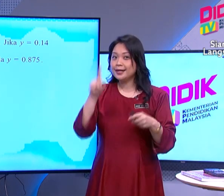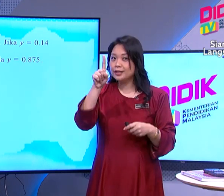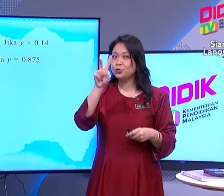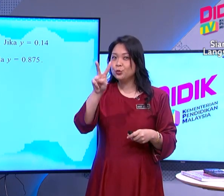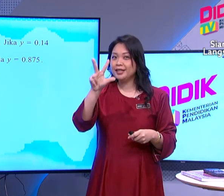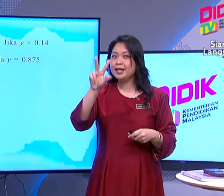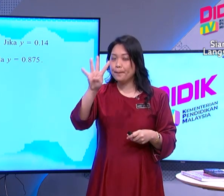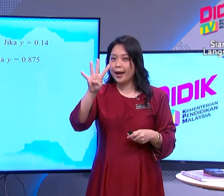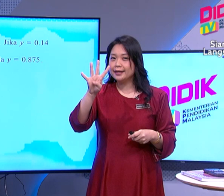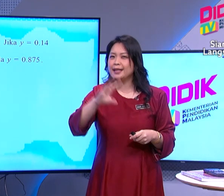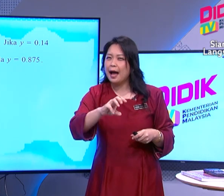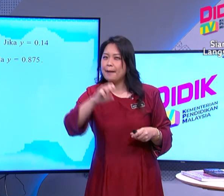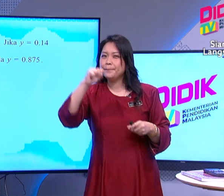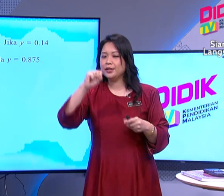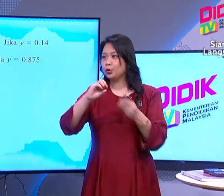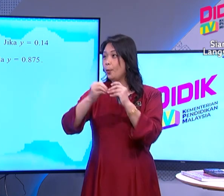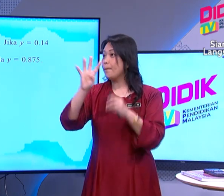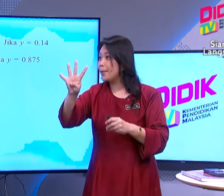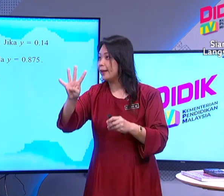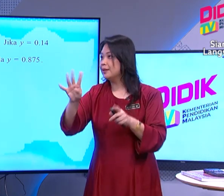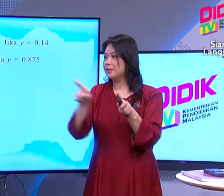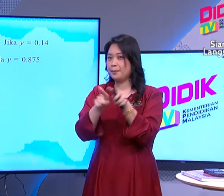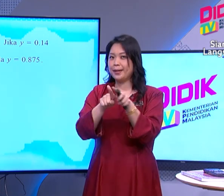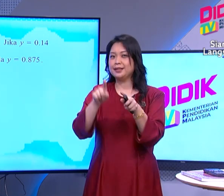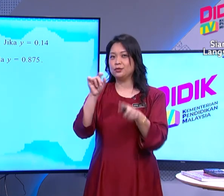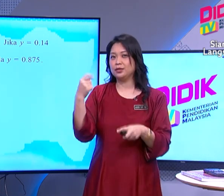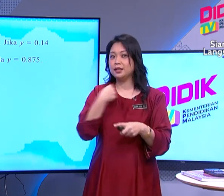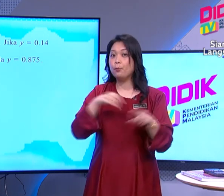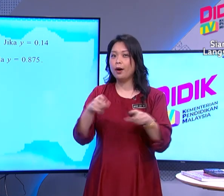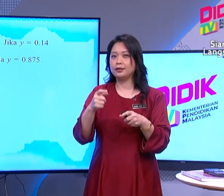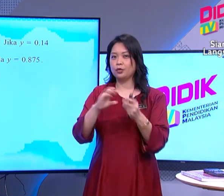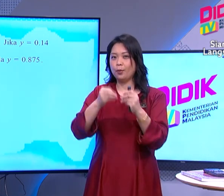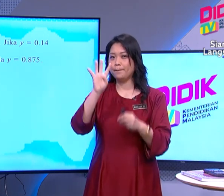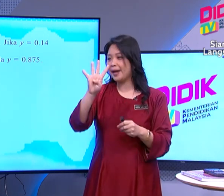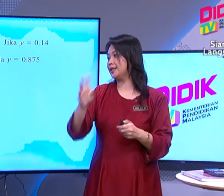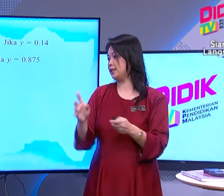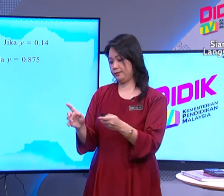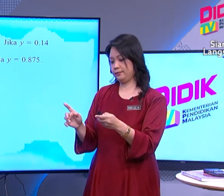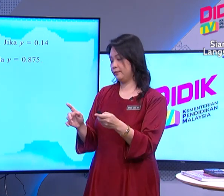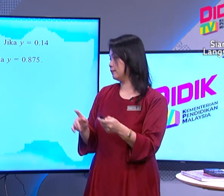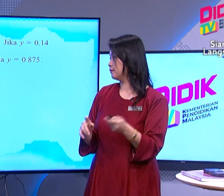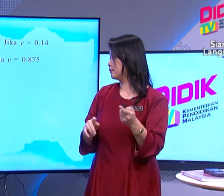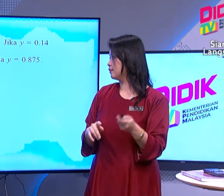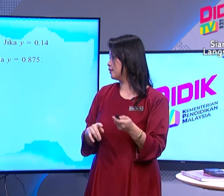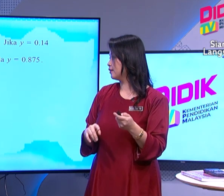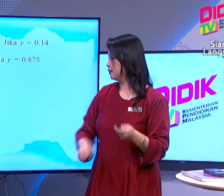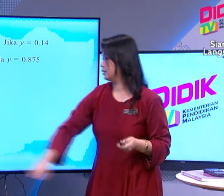buatkan 134 Mira ambek ngomong 4 membuat samaan yang kita buat 64 tadi Hai